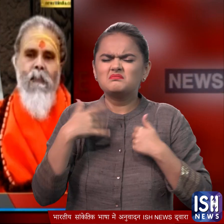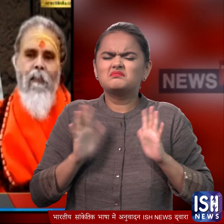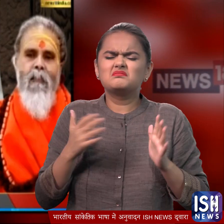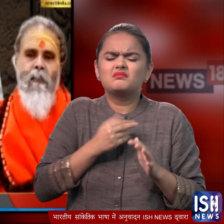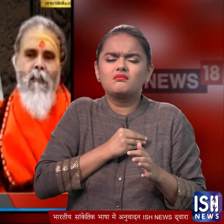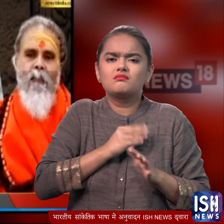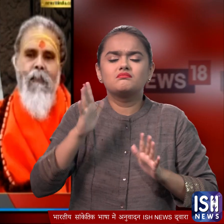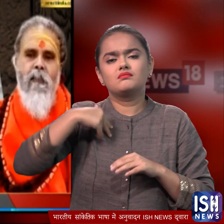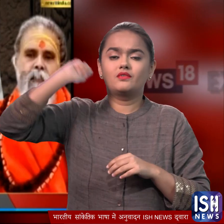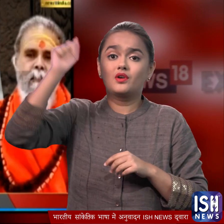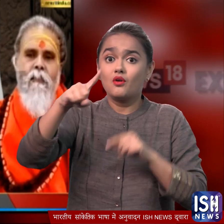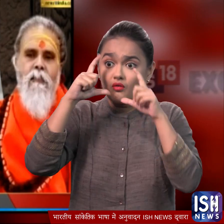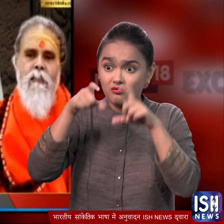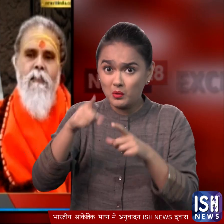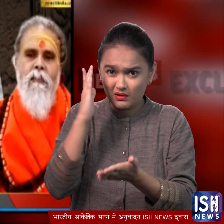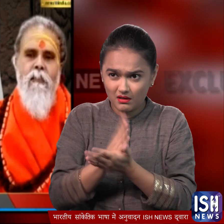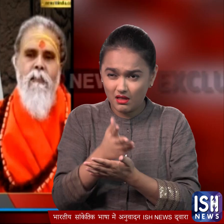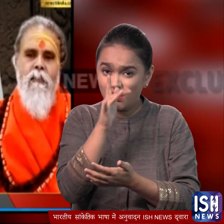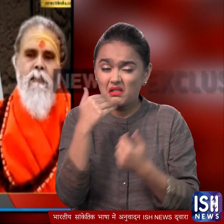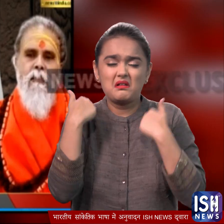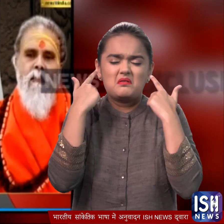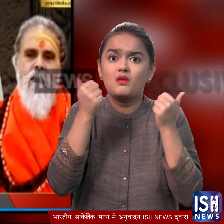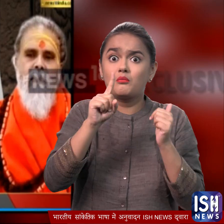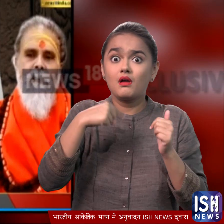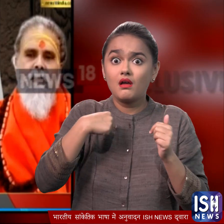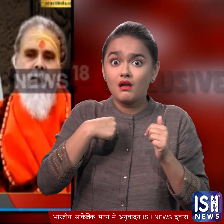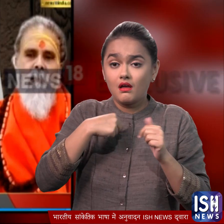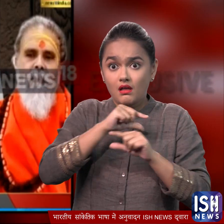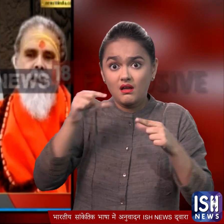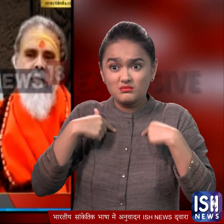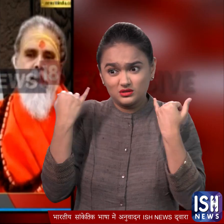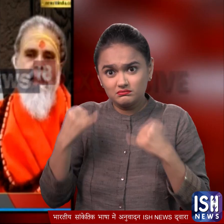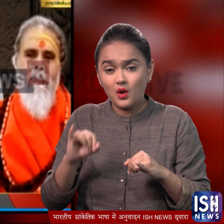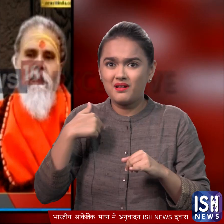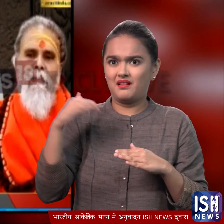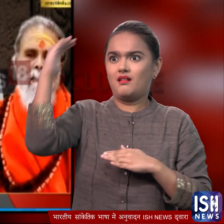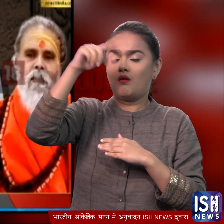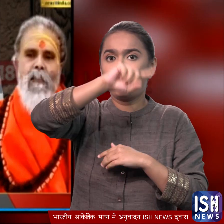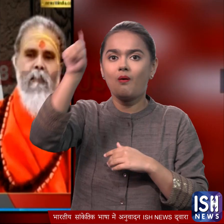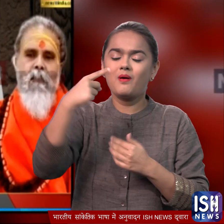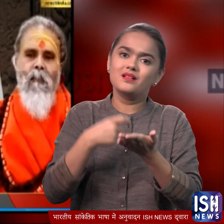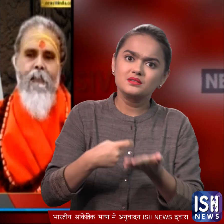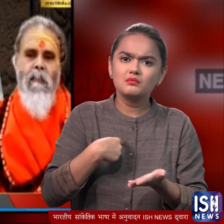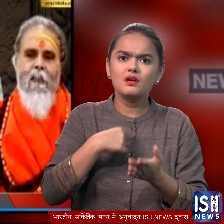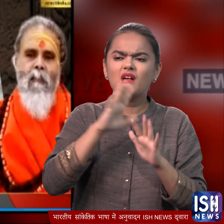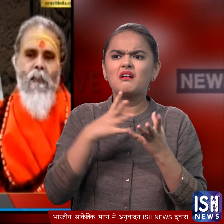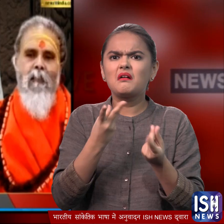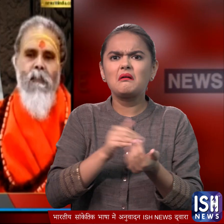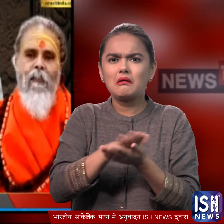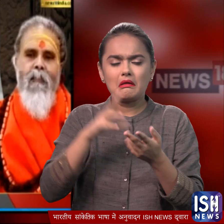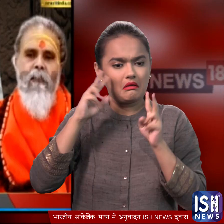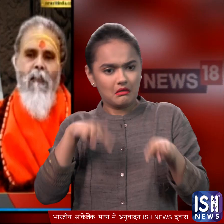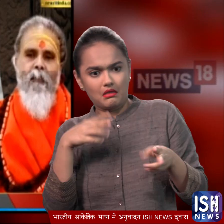रहे हैं, क्योंकि फोटो सच्ची है या नहीं ये बाद में पता चलेगा, लेकिन अगर वो बदनाम हो गए तो जिस पद पर वो हैं उसकी गरिमा मिट्टी में मिल